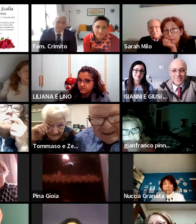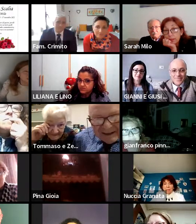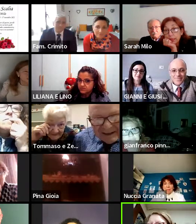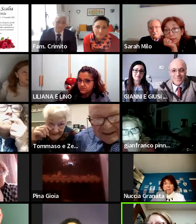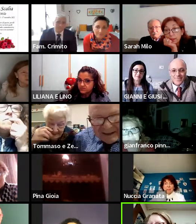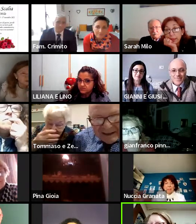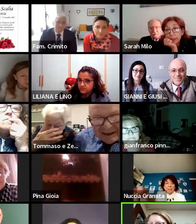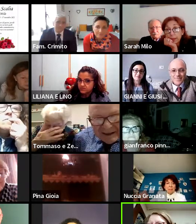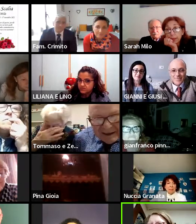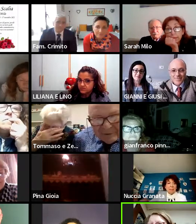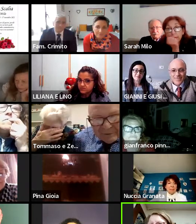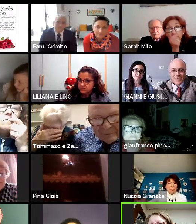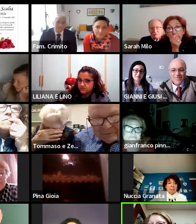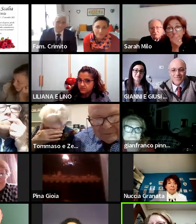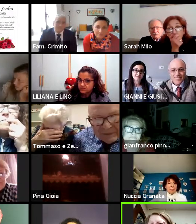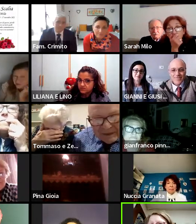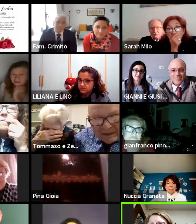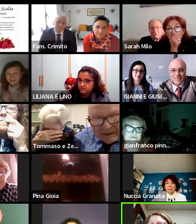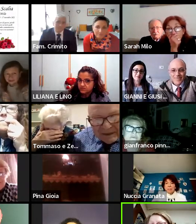Lorenzo